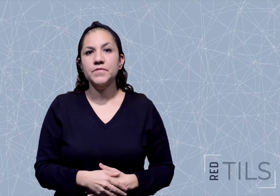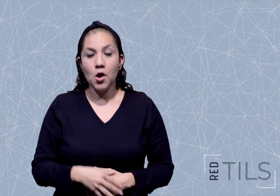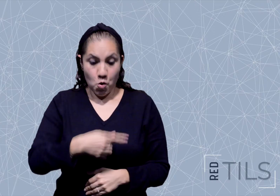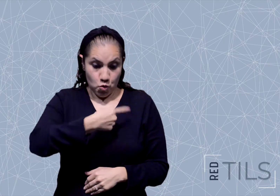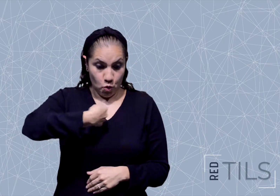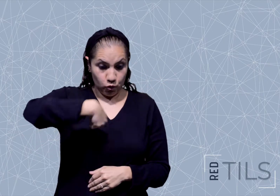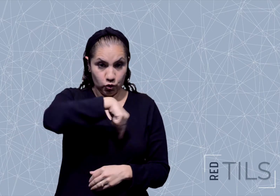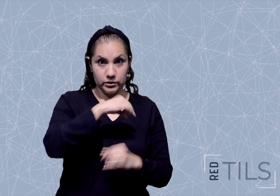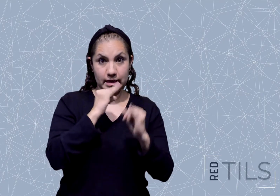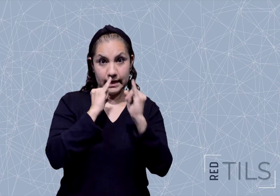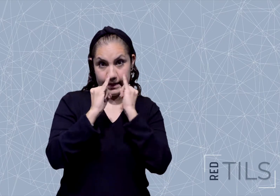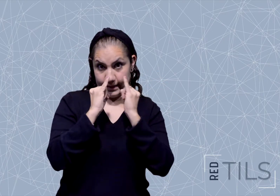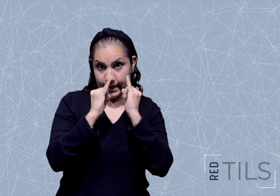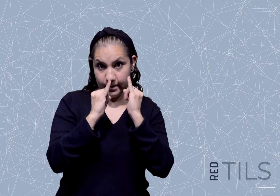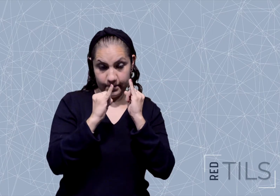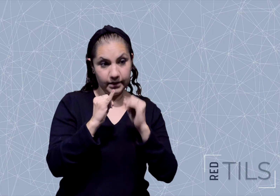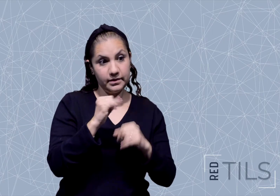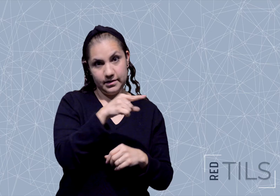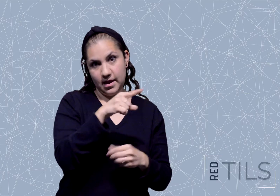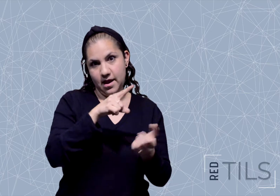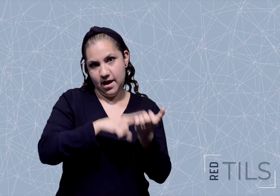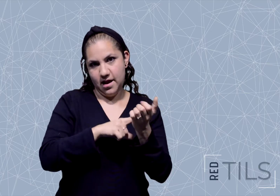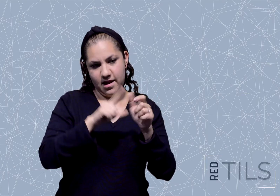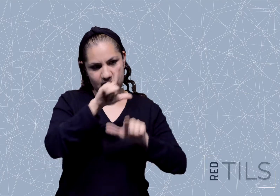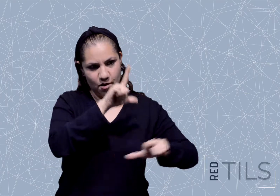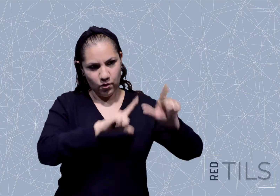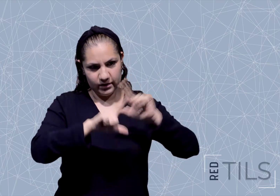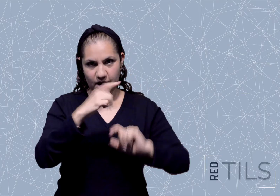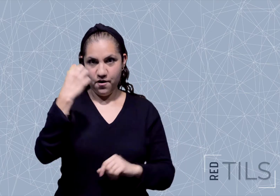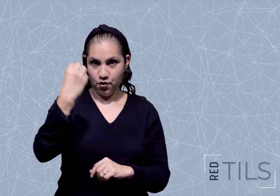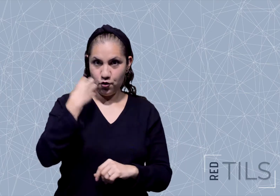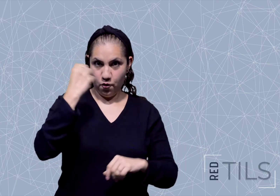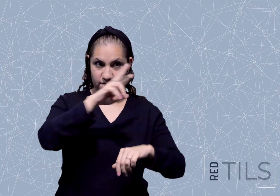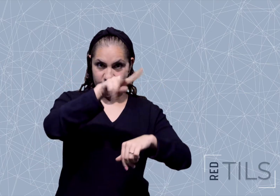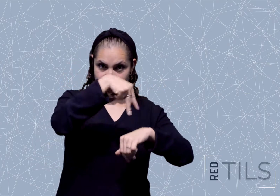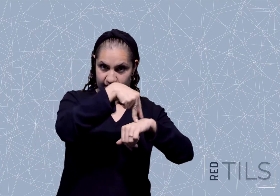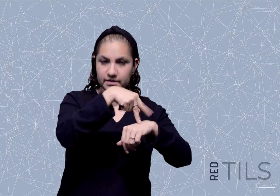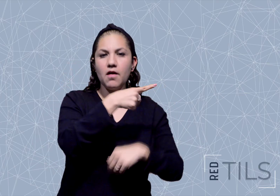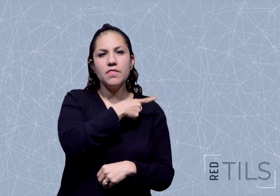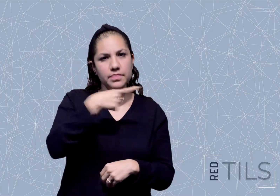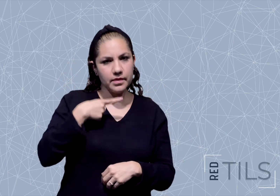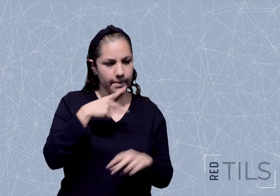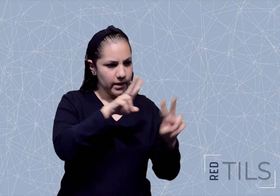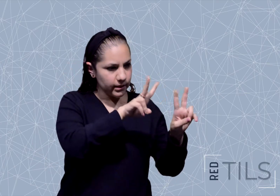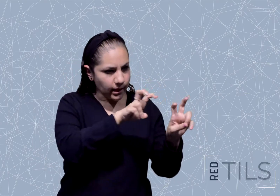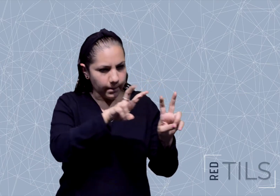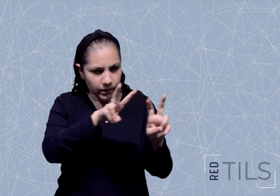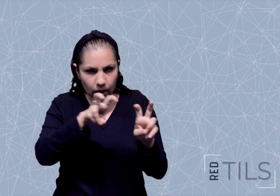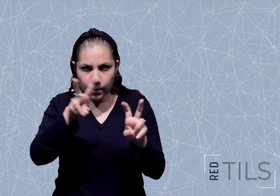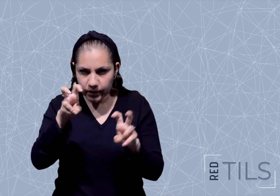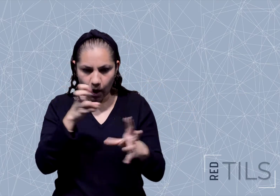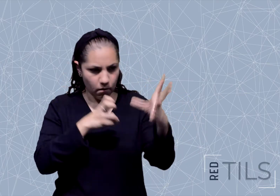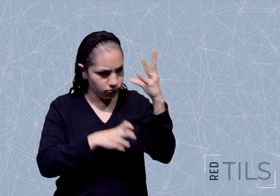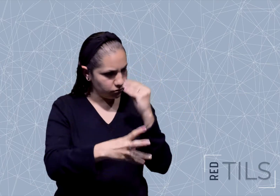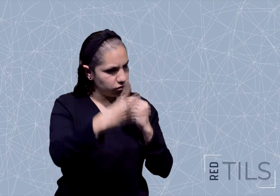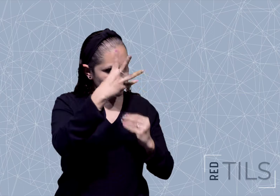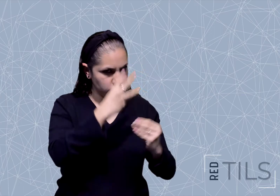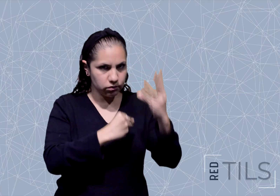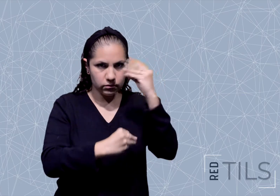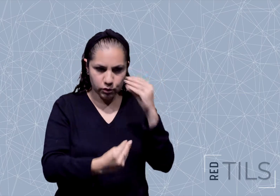También es responsabilidad nuestra como intérpretes de conferencias continuar actualizándonos y propiciando que los colegas